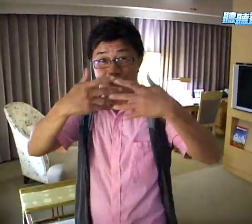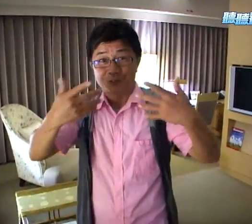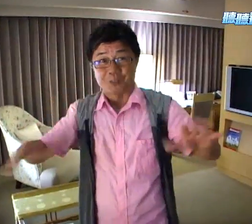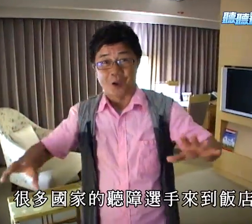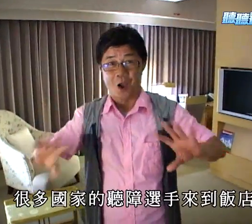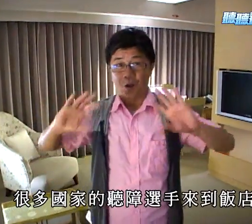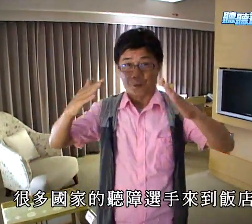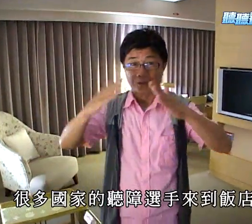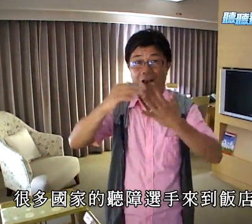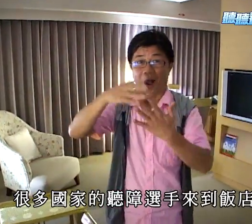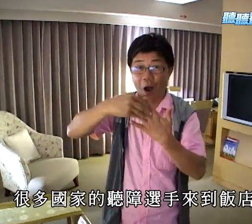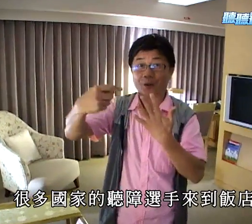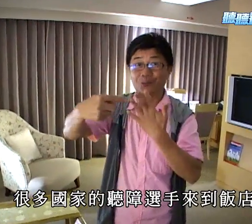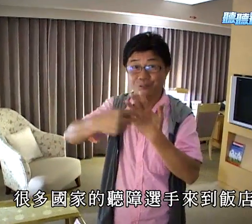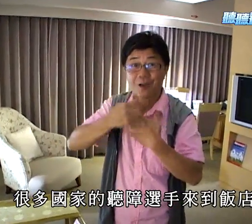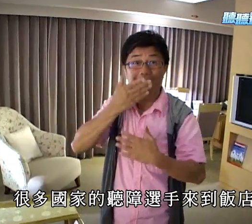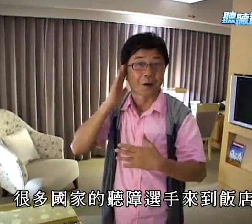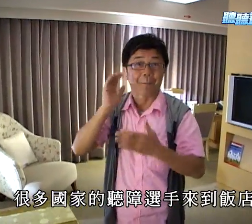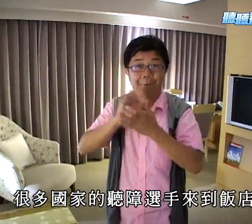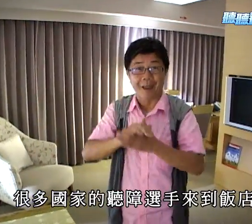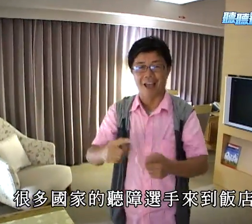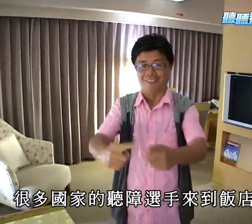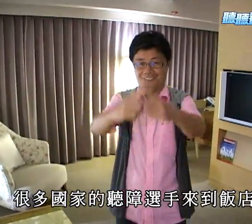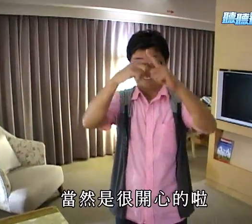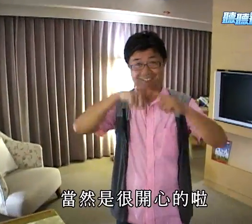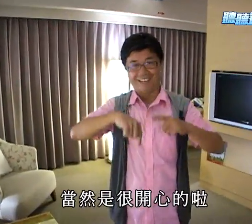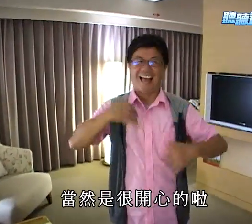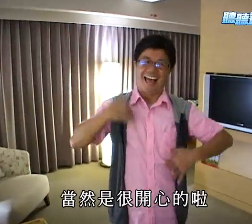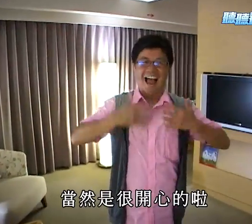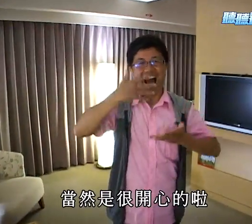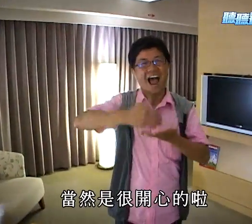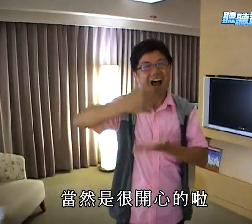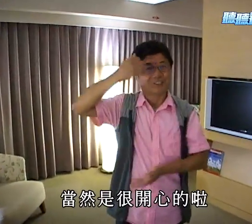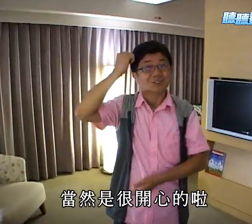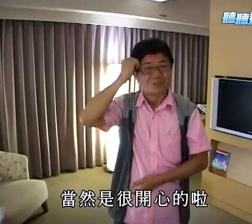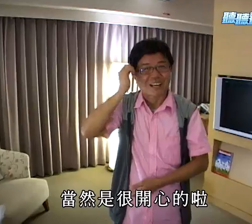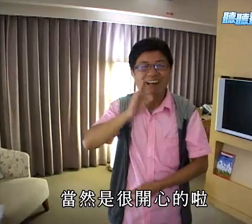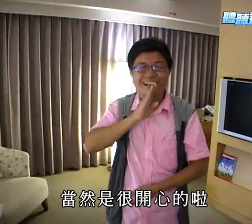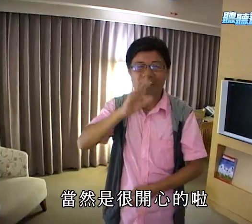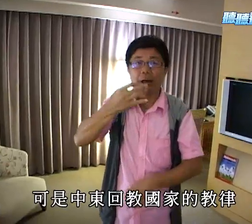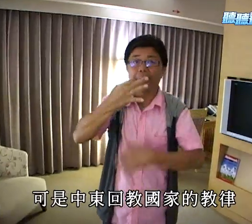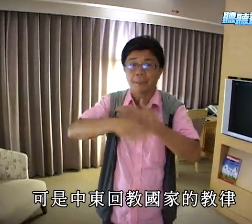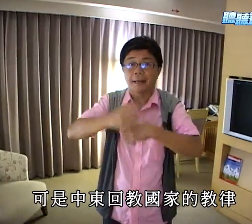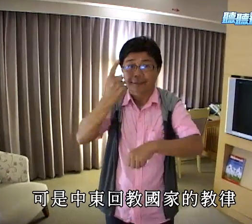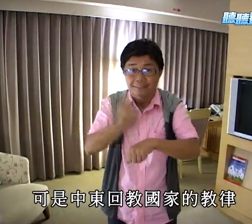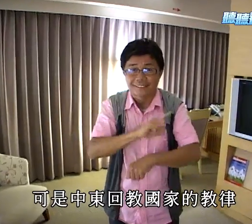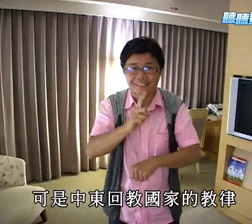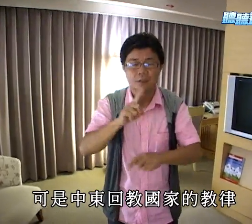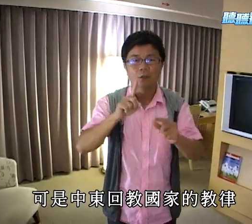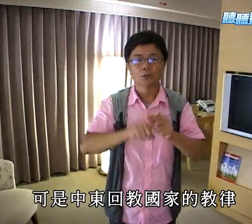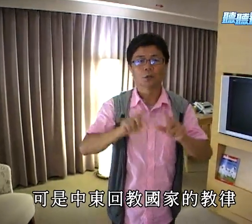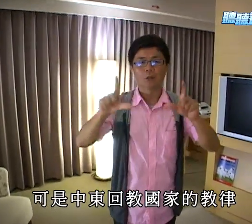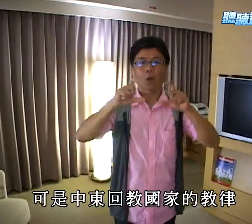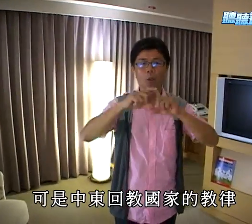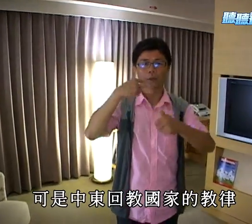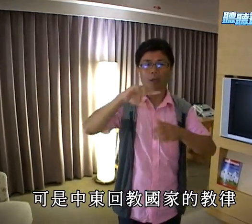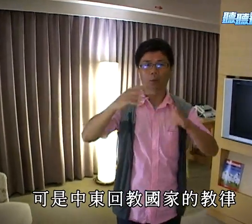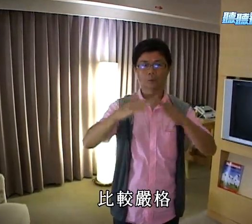很多国家的听障选手来到饭店当然是很开心的啦，可是中东回教国家的教律比较严